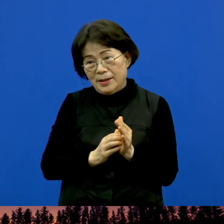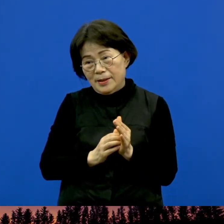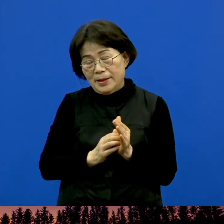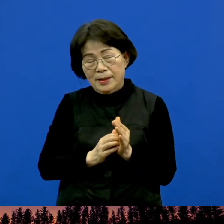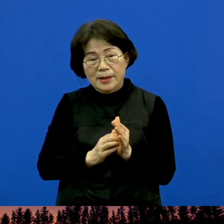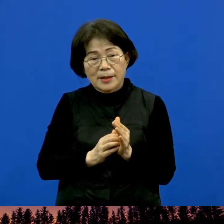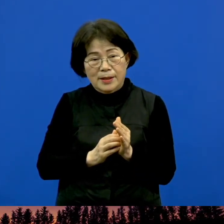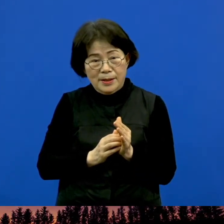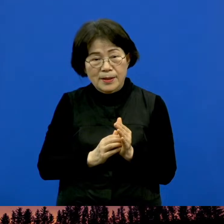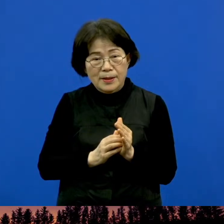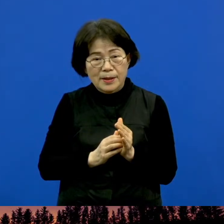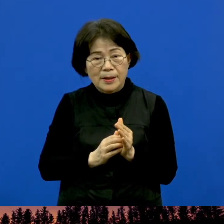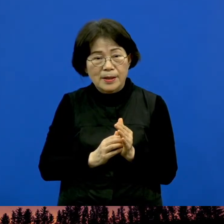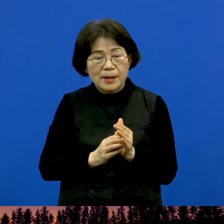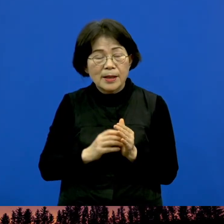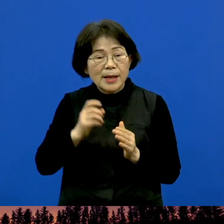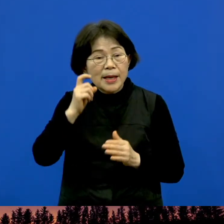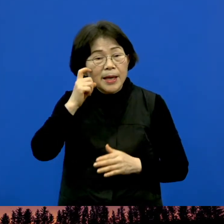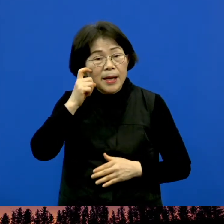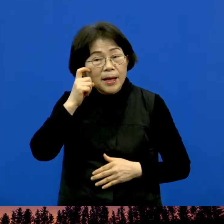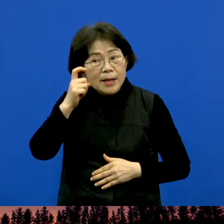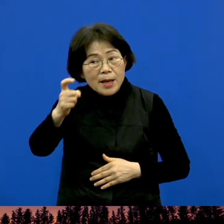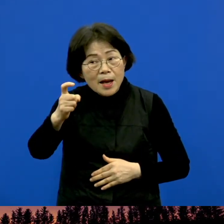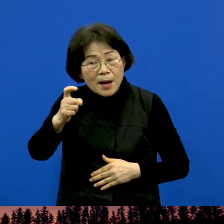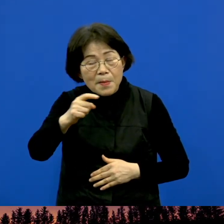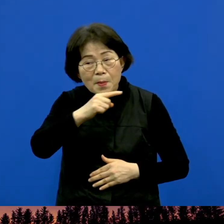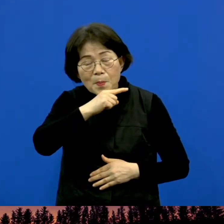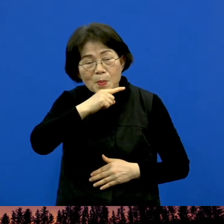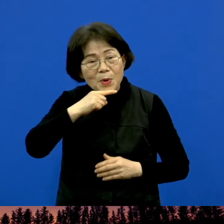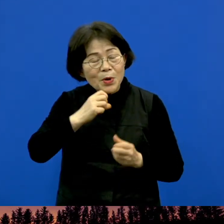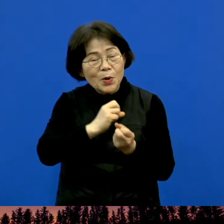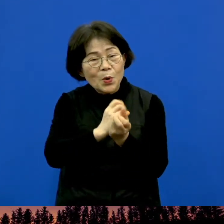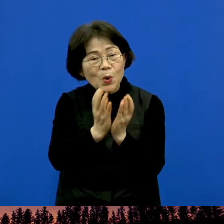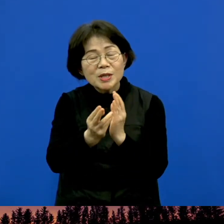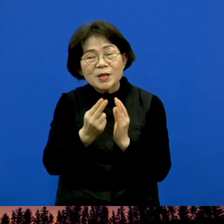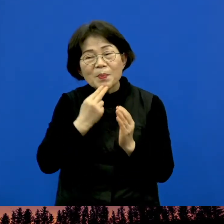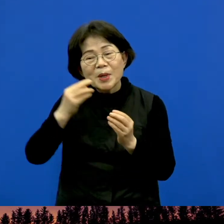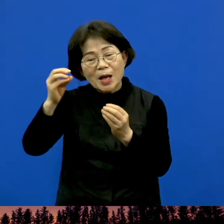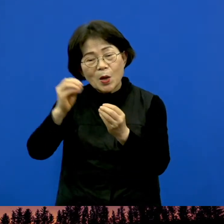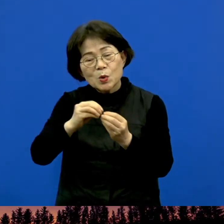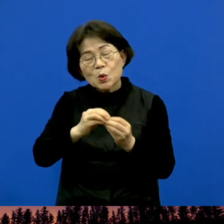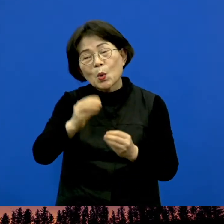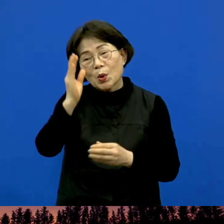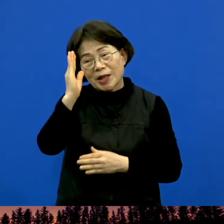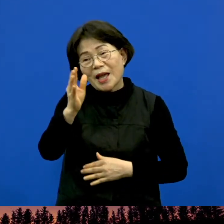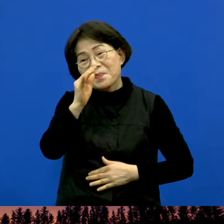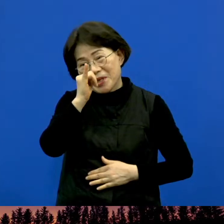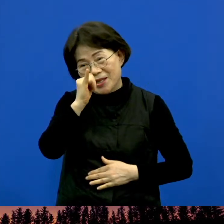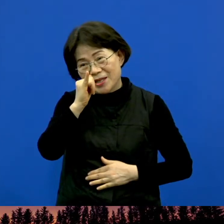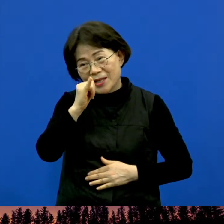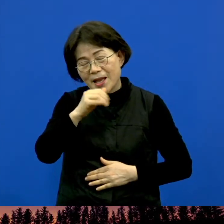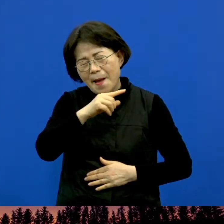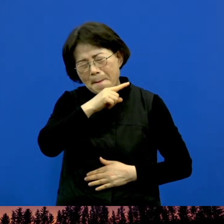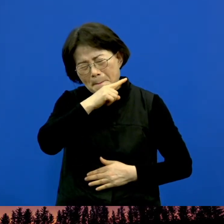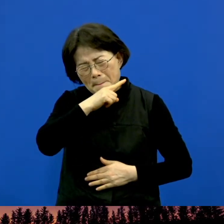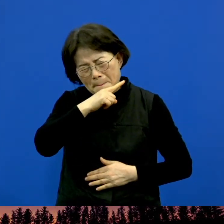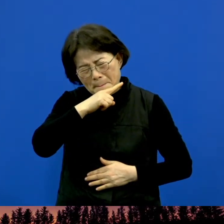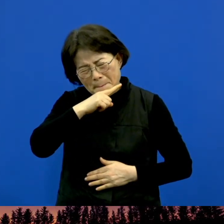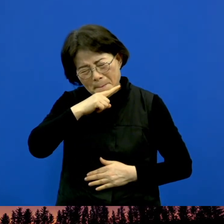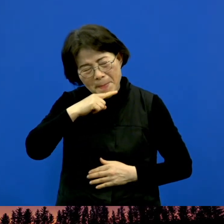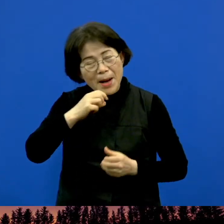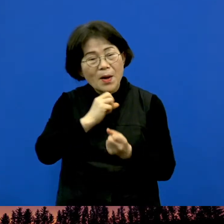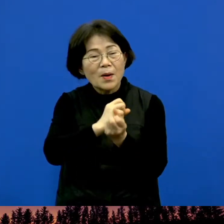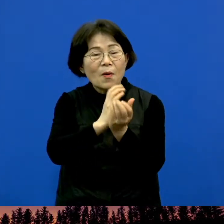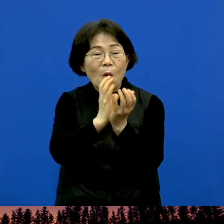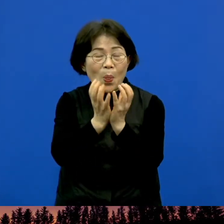그래서 그런 말이 있어요. 열을 붉은 꽃이 없다. 그런 말이 있어요. 아무리 붉은 화시던